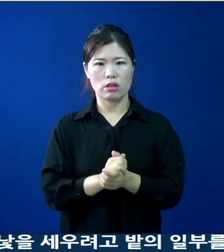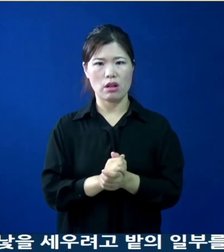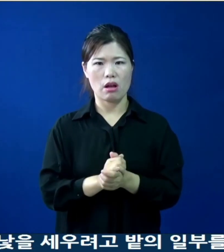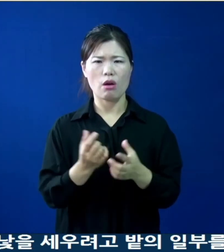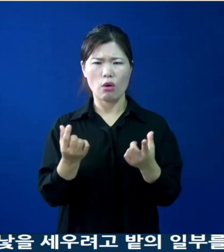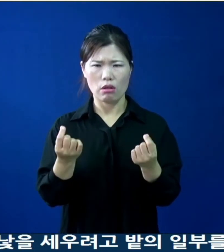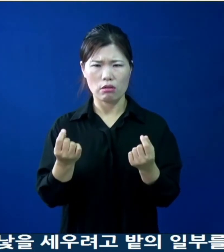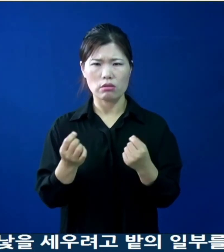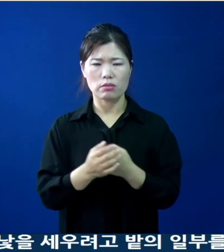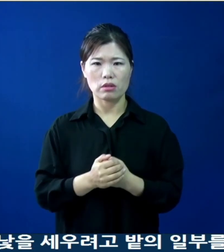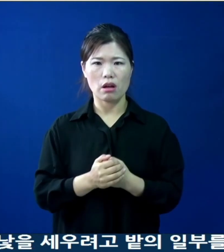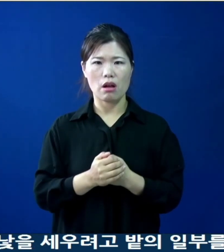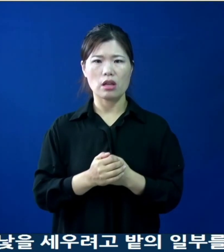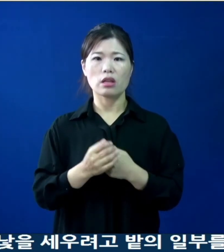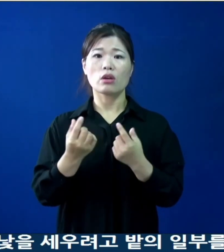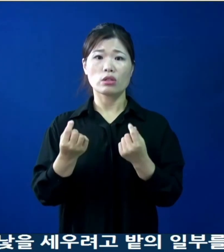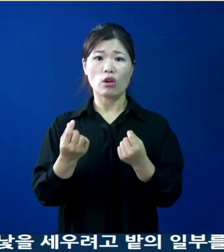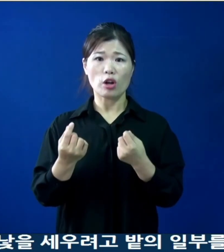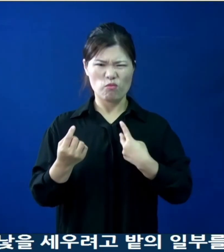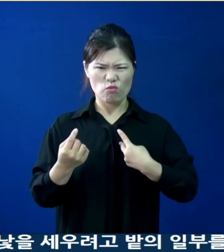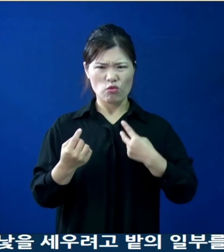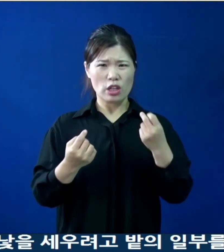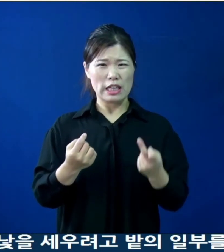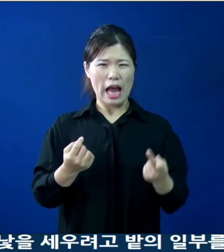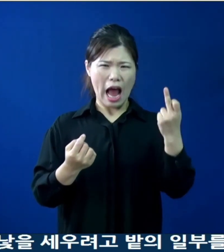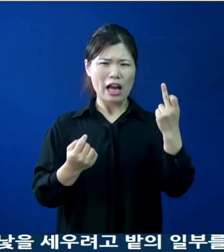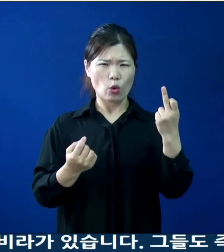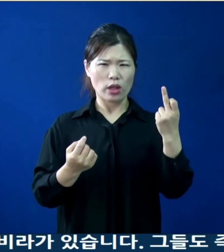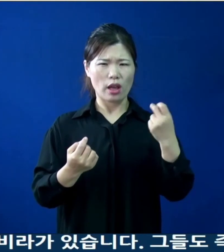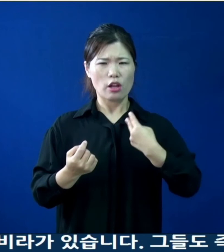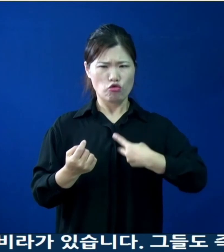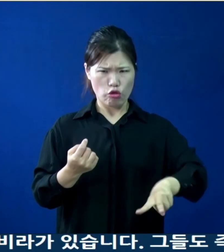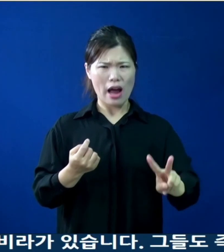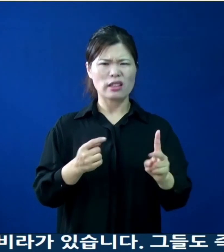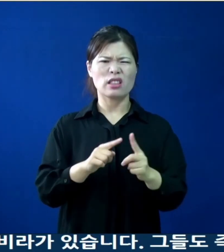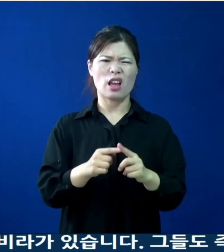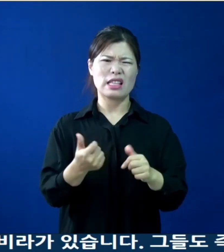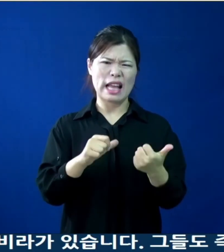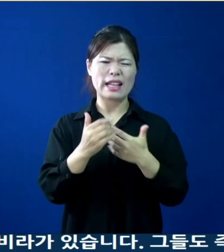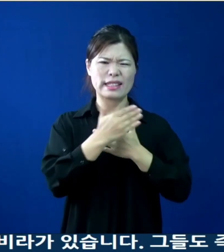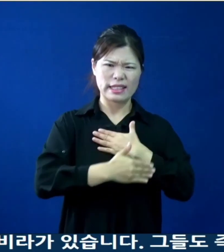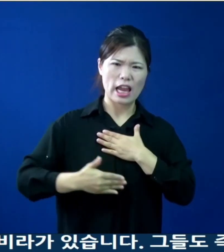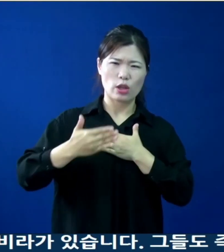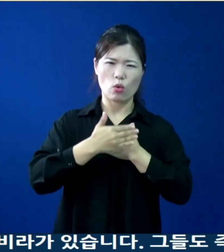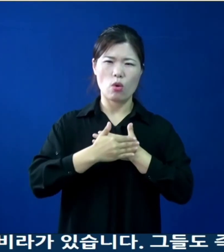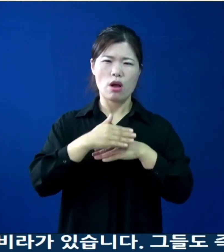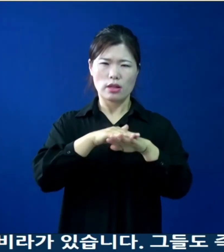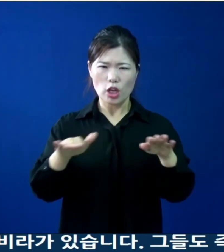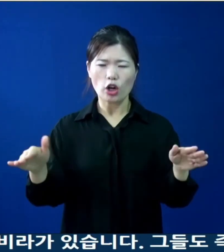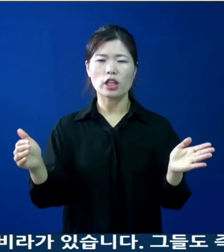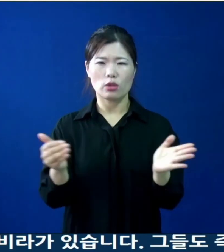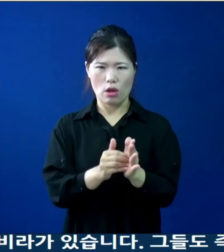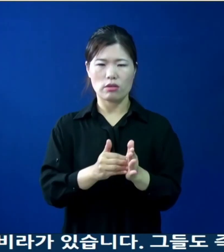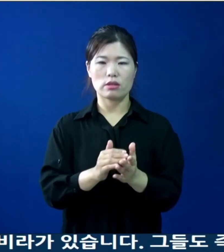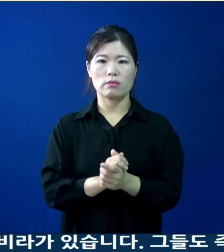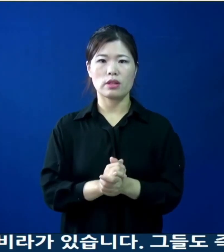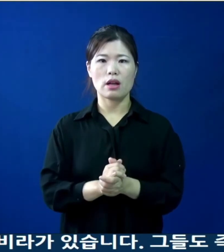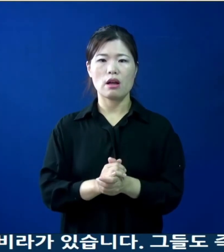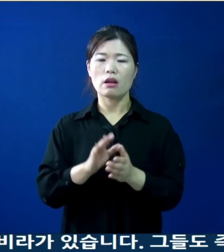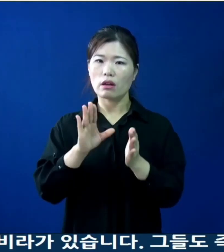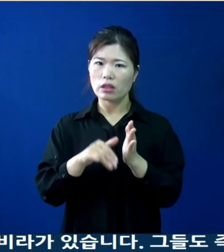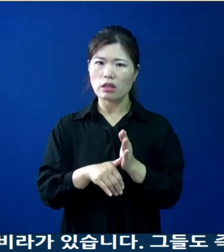사체가 정리되었습니다. 이 사체가 정리되어지고 참 여러 가지로 이